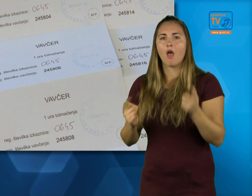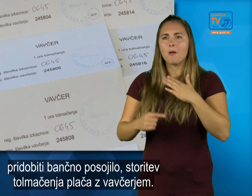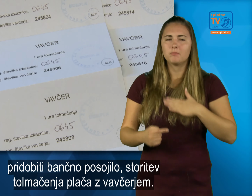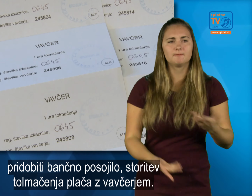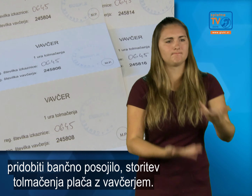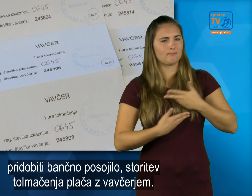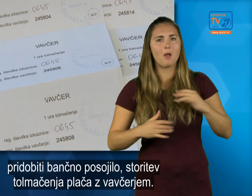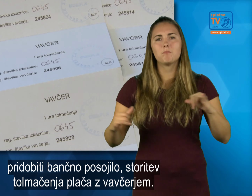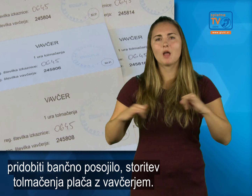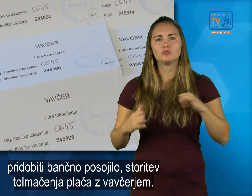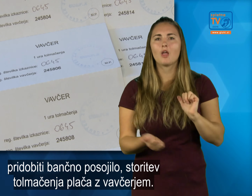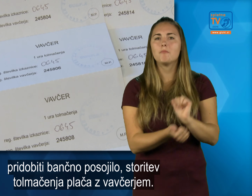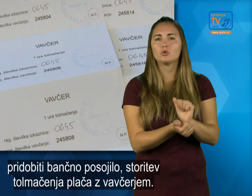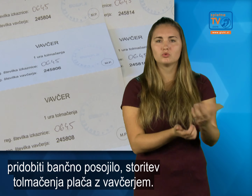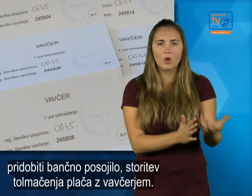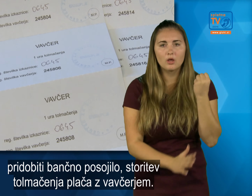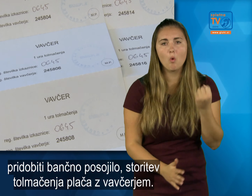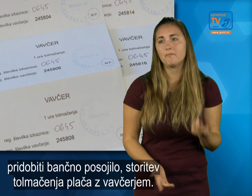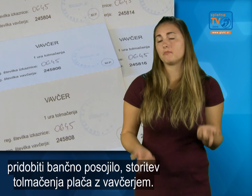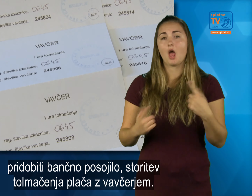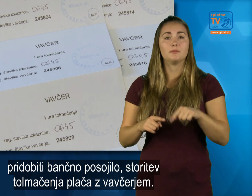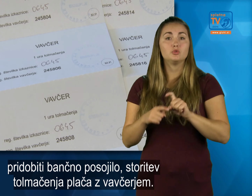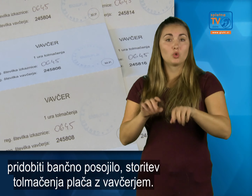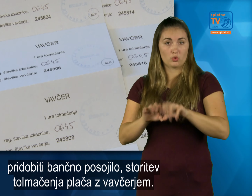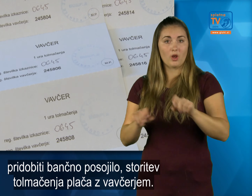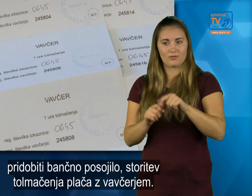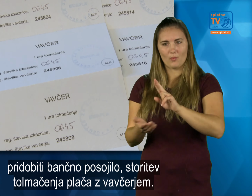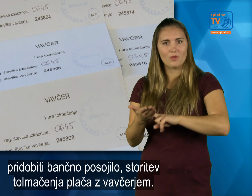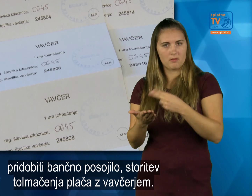bančno posojilo, storitev tolmačenja plača z vavčerjem.